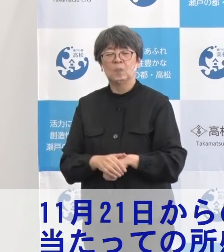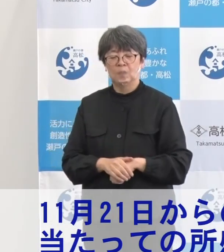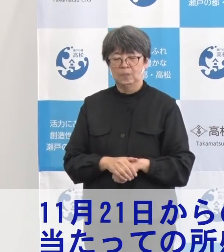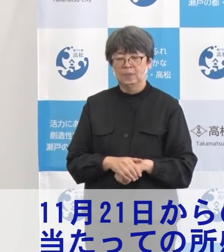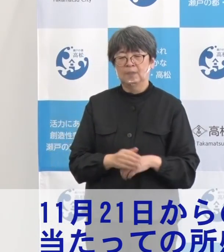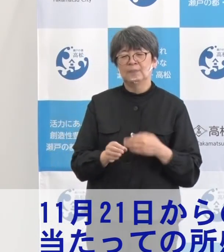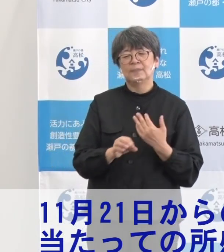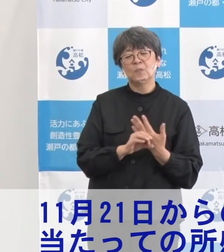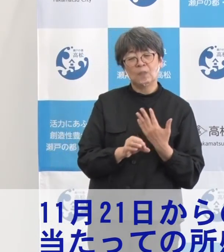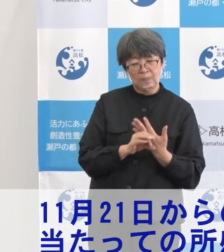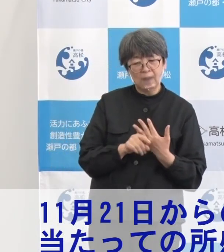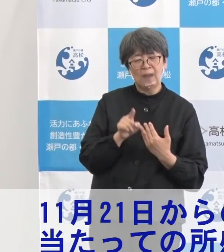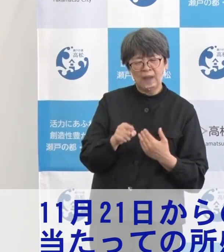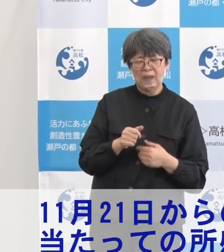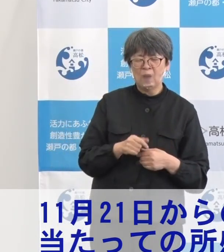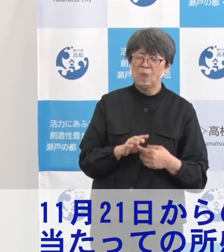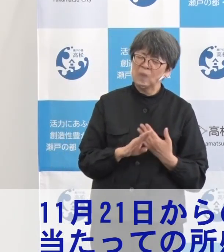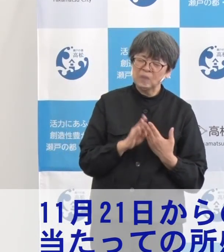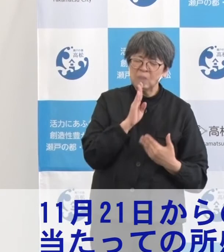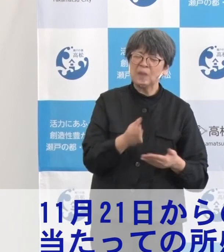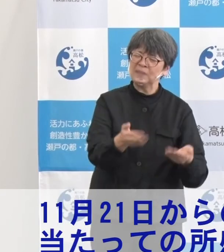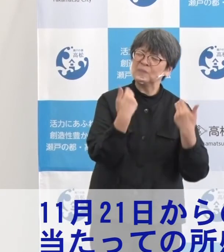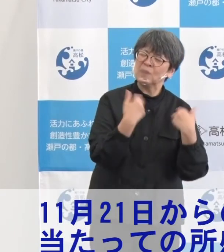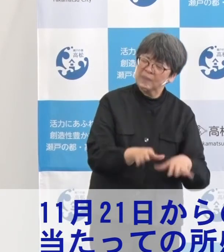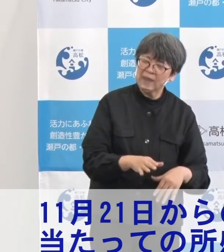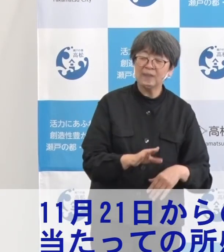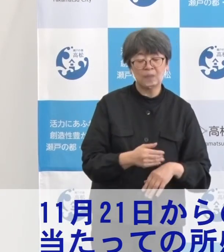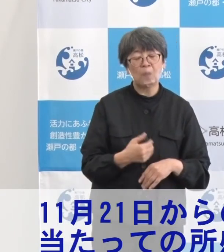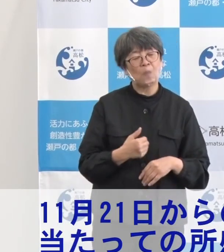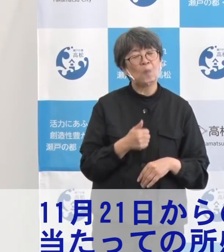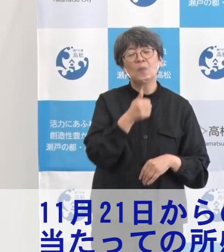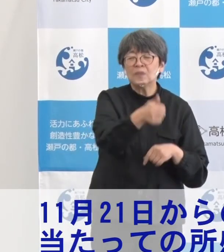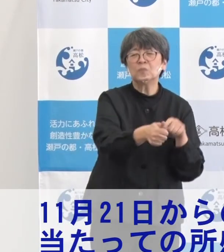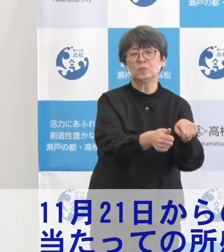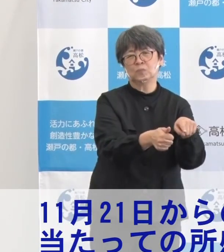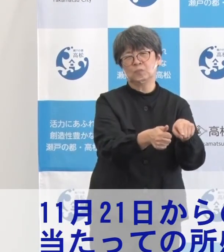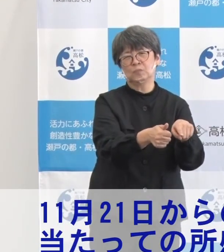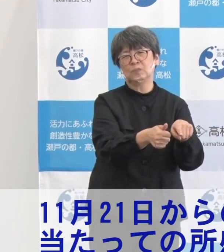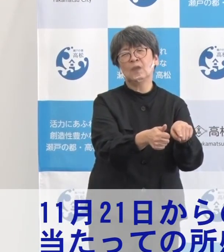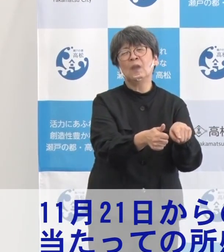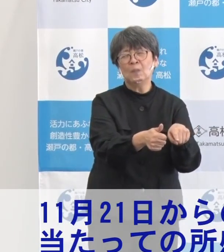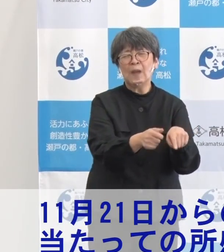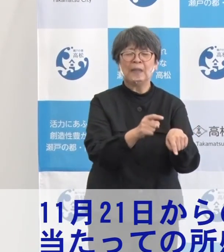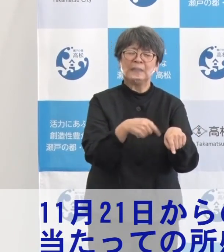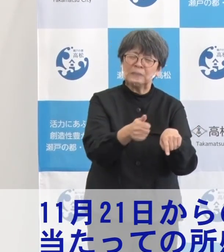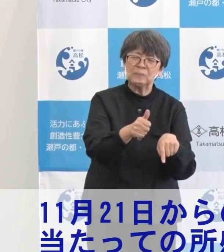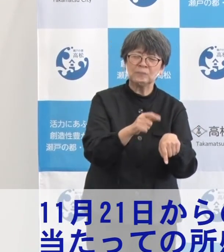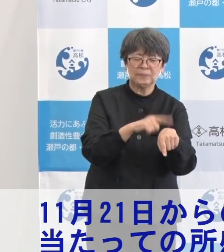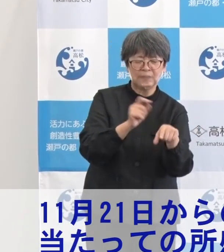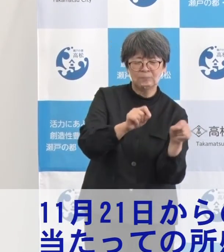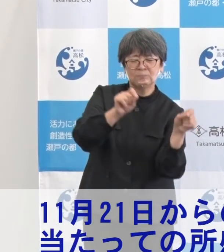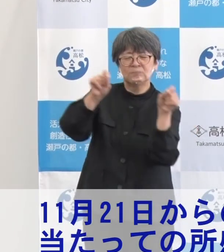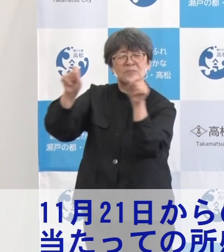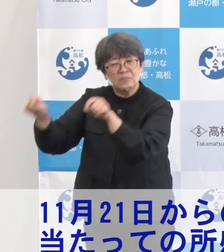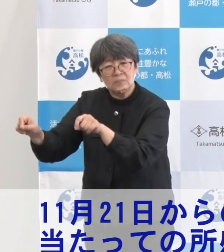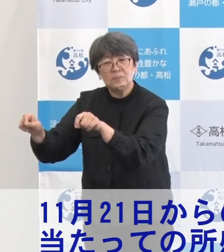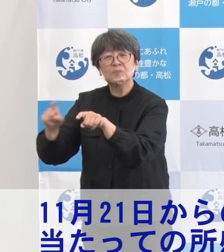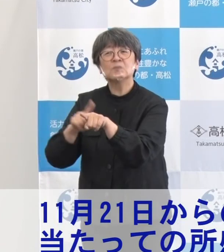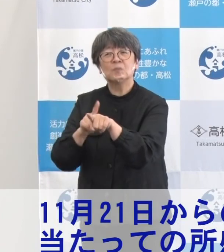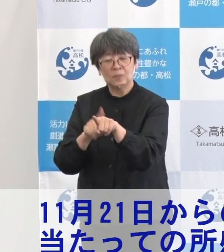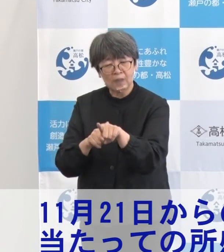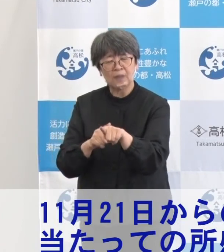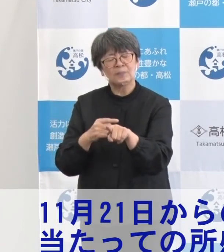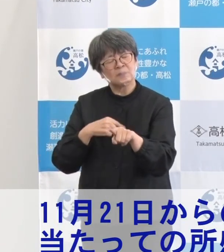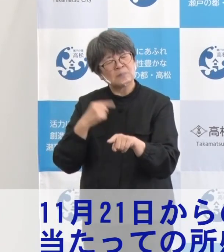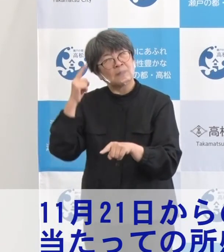例えばこの時期に行かなくてもいいような用事であれば若干時期をずらす延期するとかですねまあそのよう